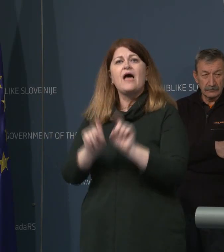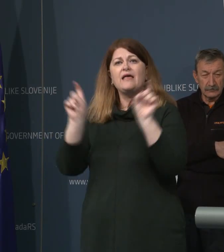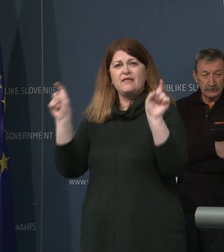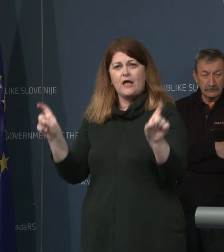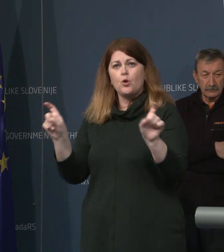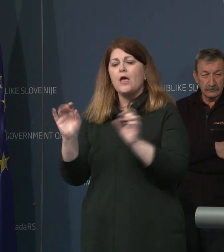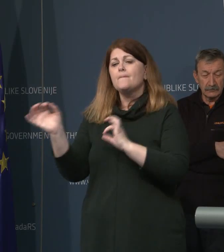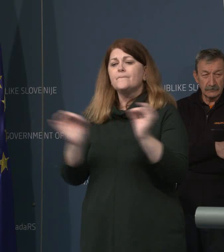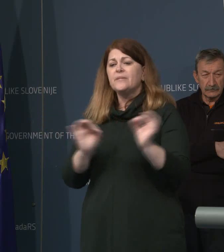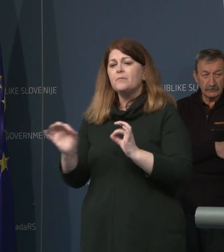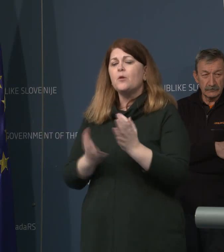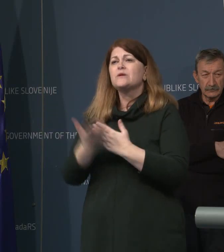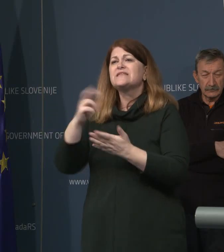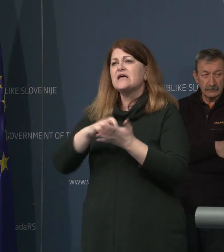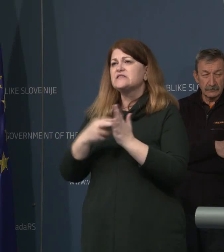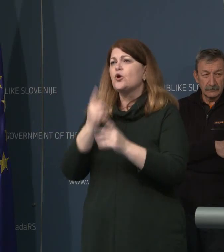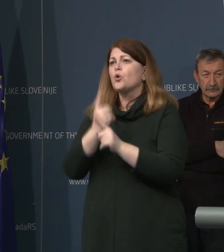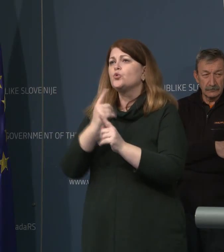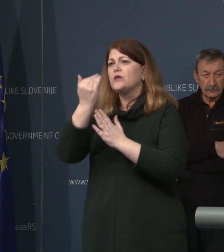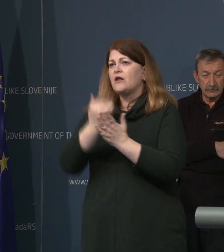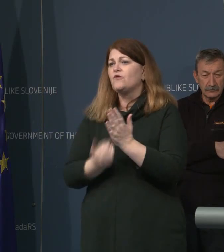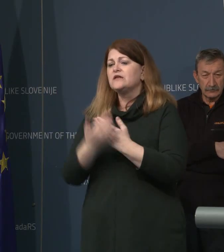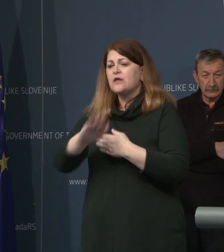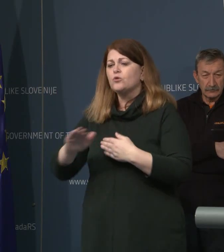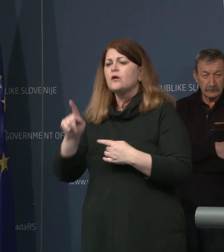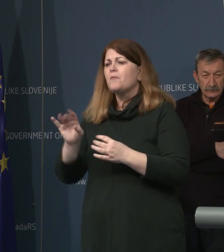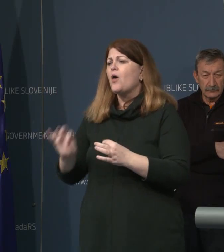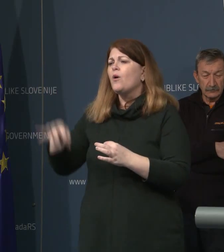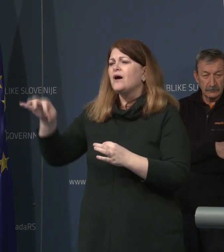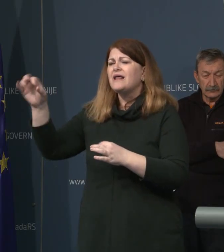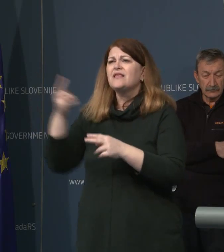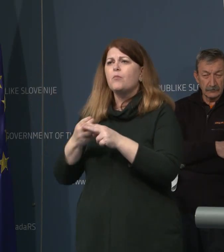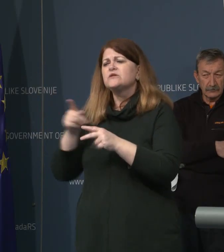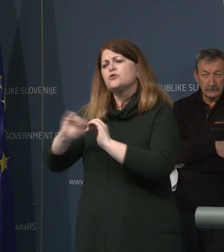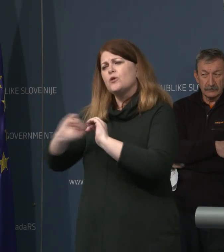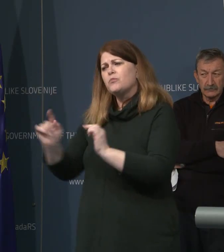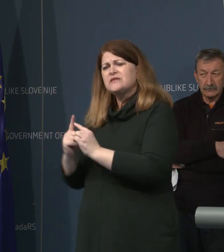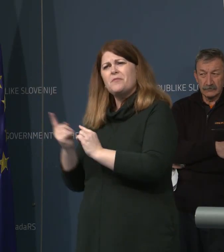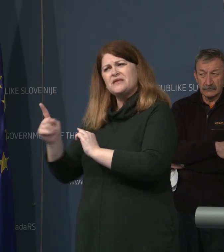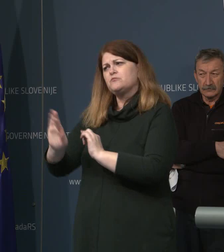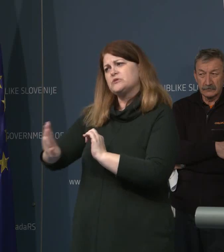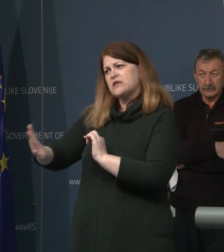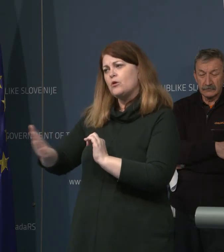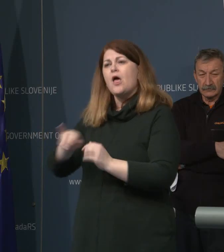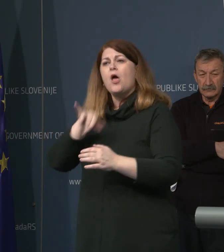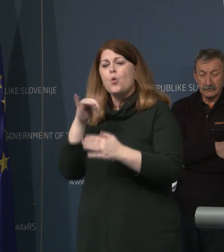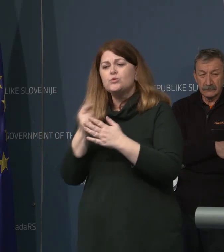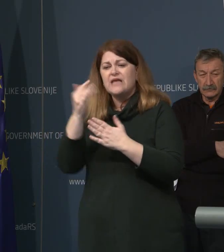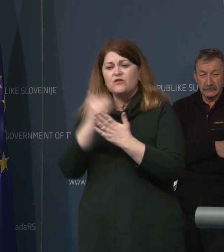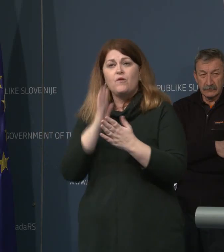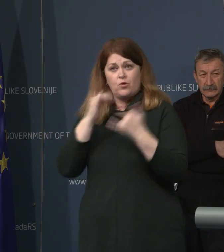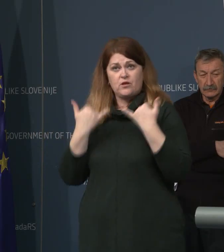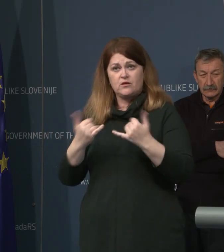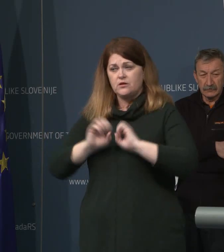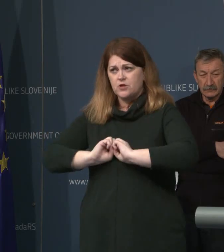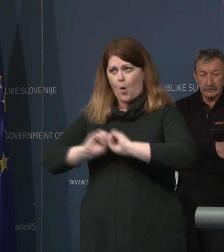ginekologiji, pripravljamo za stroko tudi navodila za otroke z redkimi boleznimi, ki so posebej izpostavljeni. Vsa ta navodila bodo